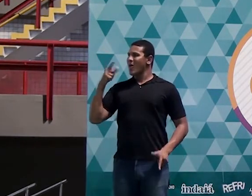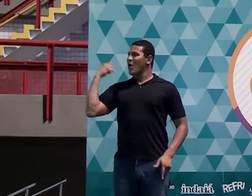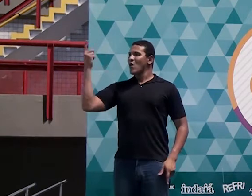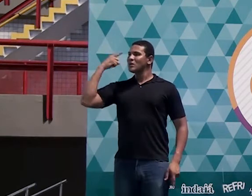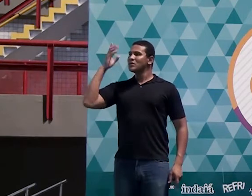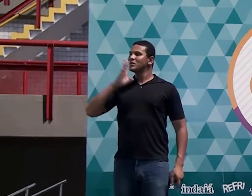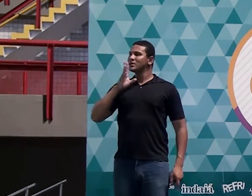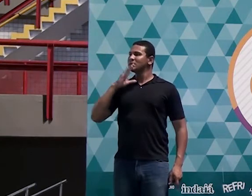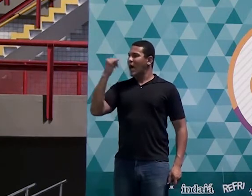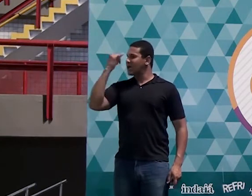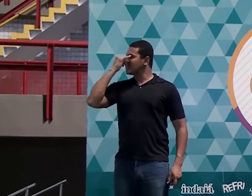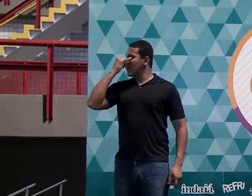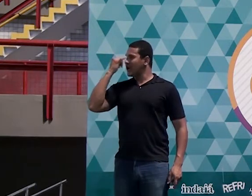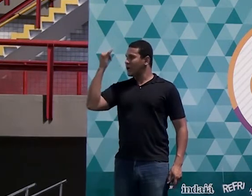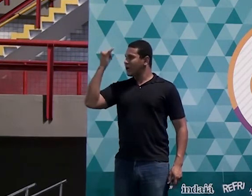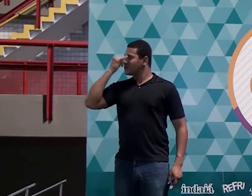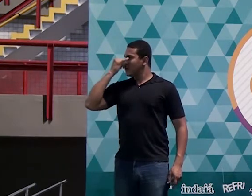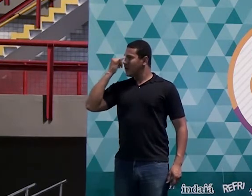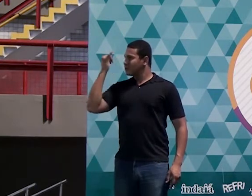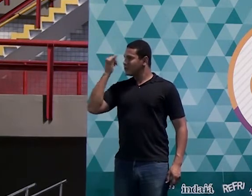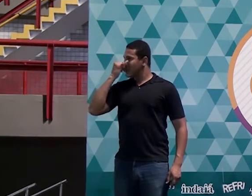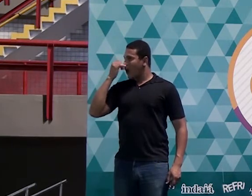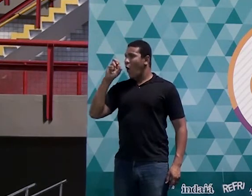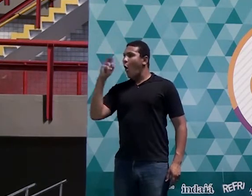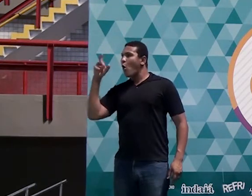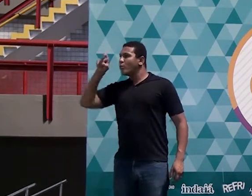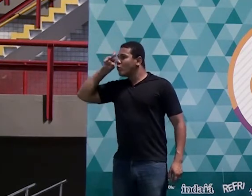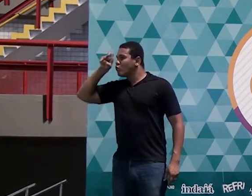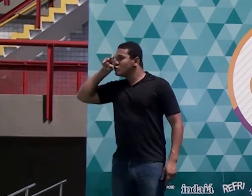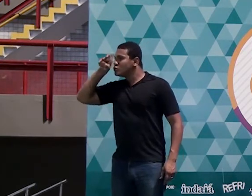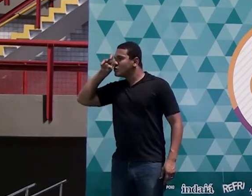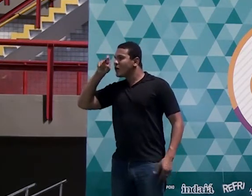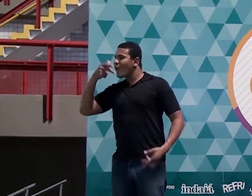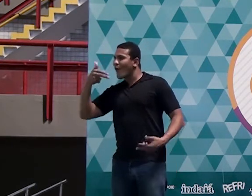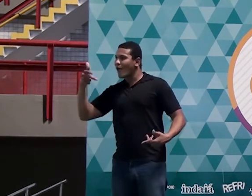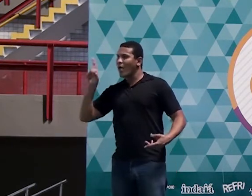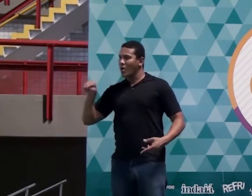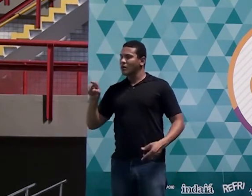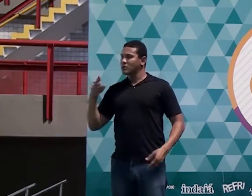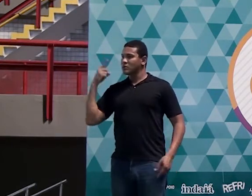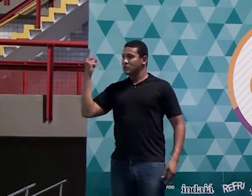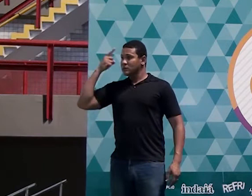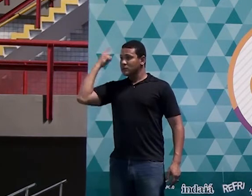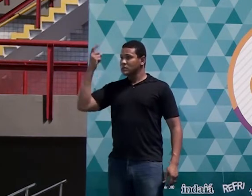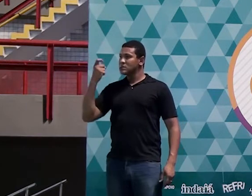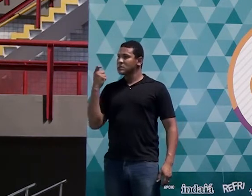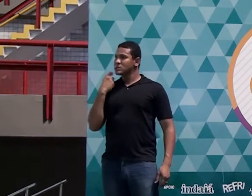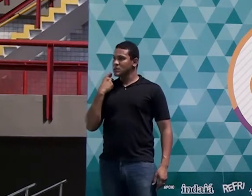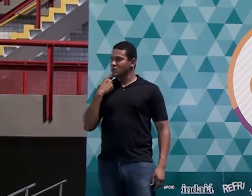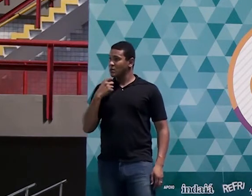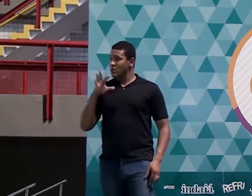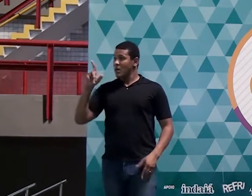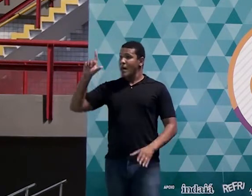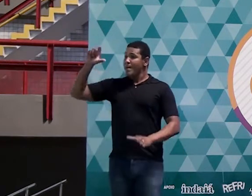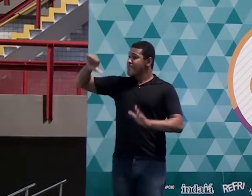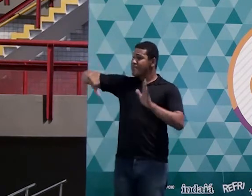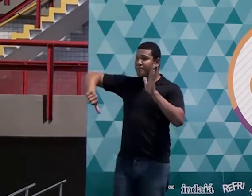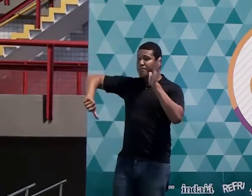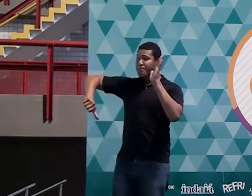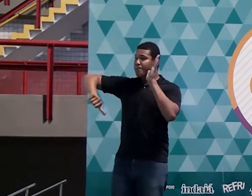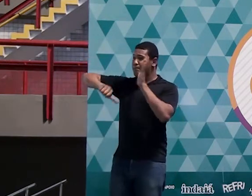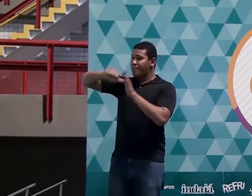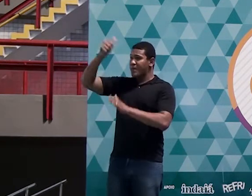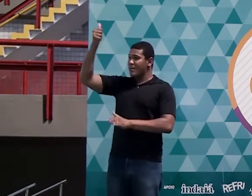a ordem de matar os templários. Para quem não sabe a origem da Sexta-feira 13, A primeira sexta-feira 13